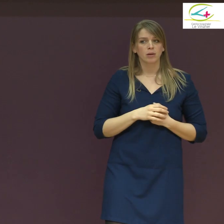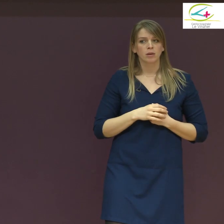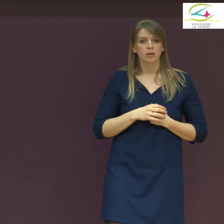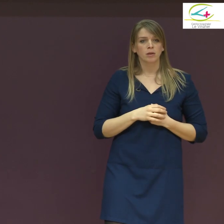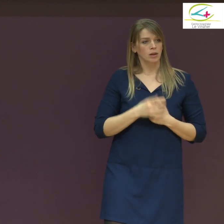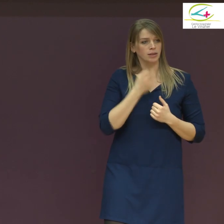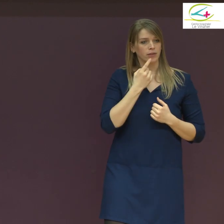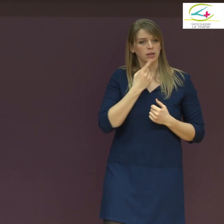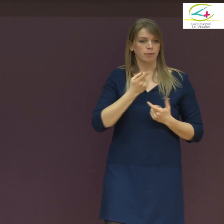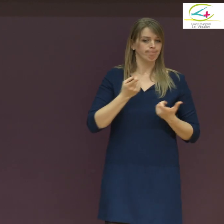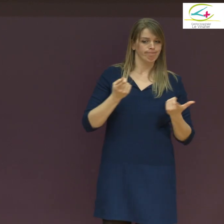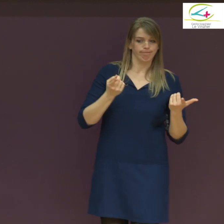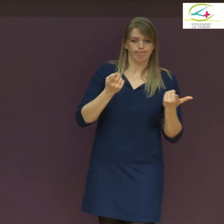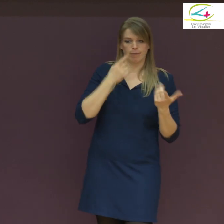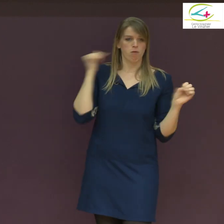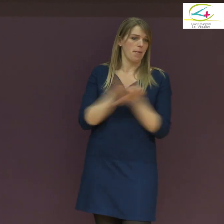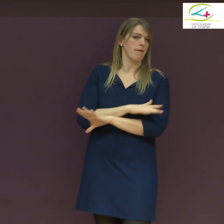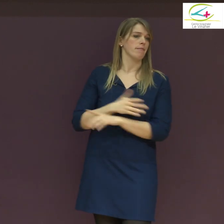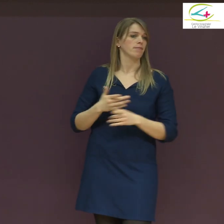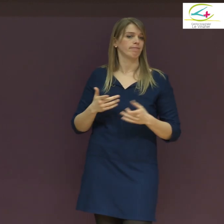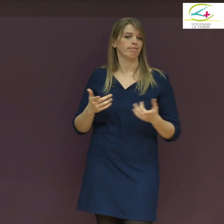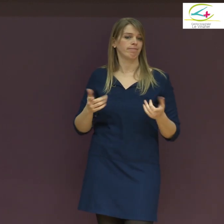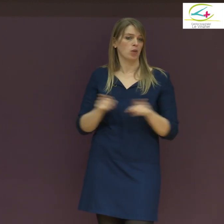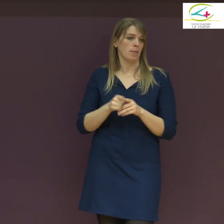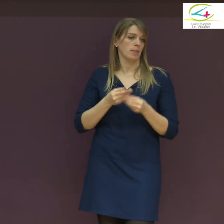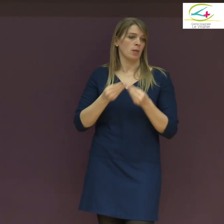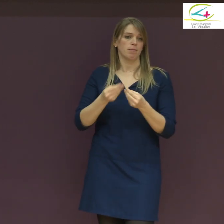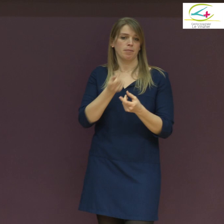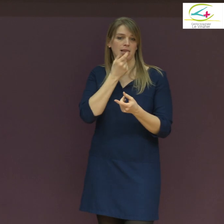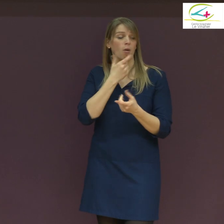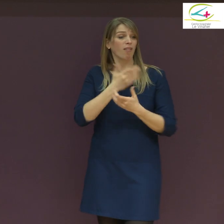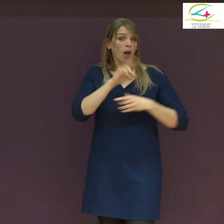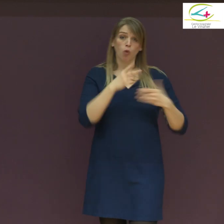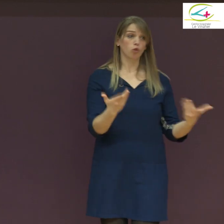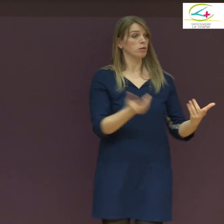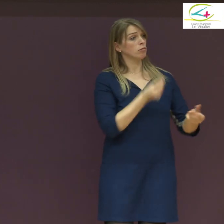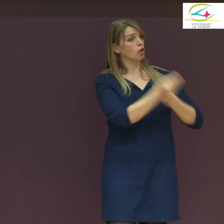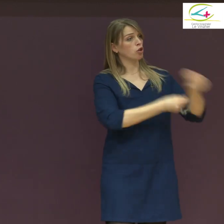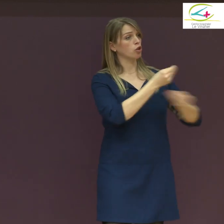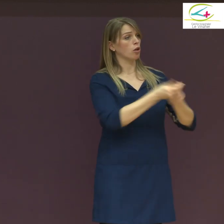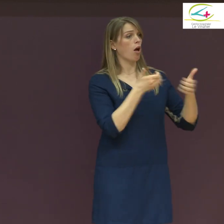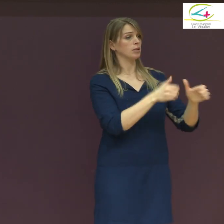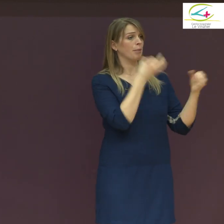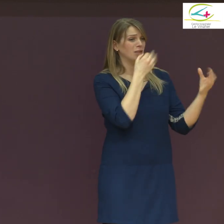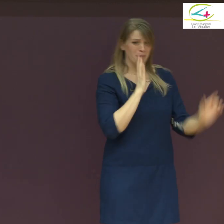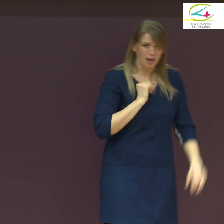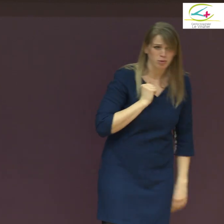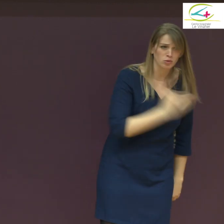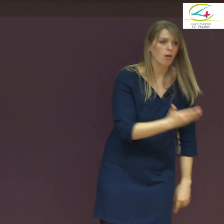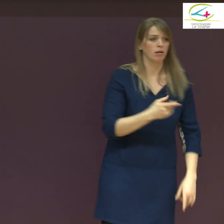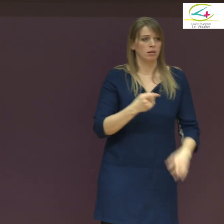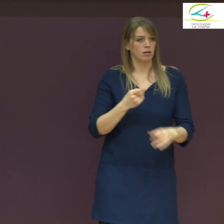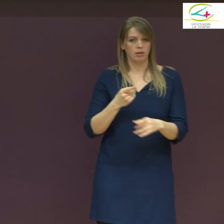qu'on est passé à côté d'eux. Et aujourd'hui, on donne trop d'antidépresseurs à des gens qui n'en ont pas besoin. et pas assez à des gens qui en ont besoin. Donc il y a un